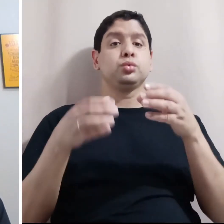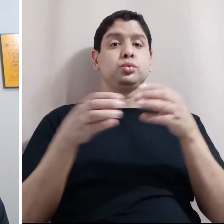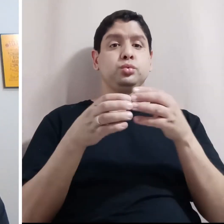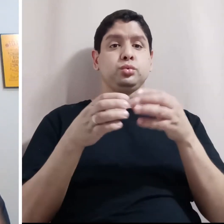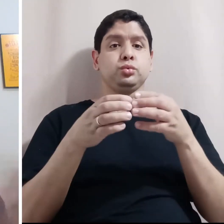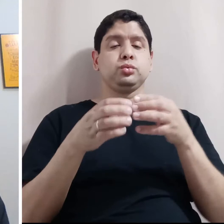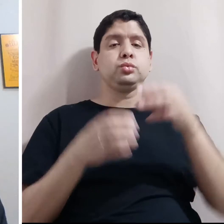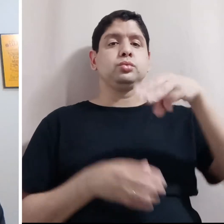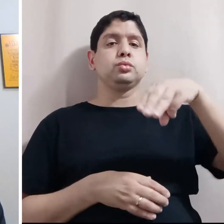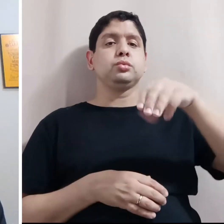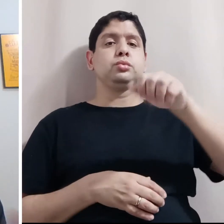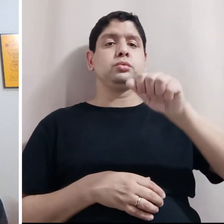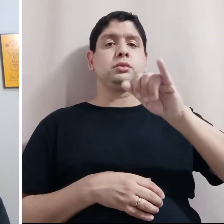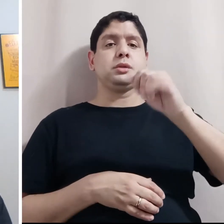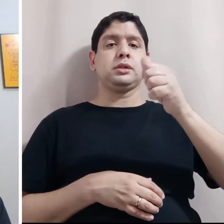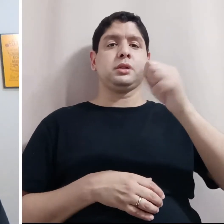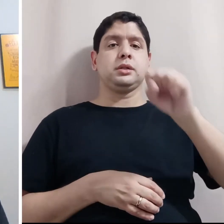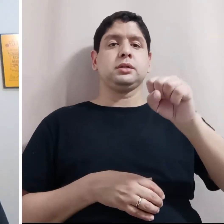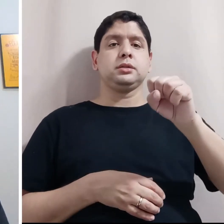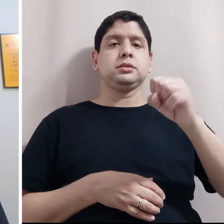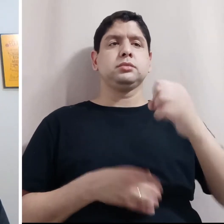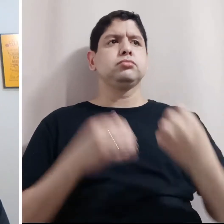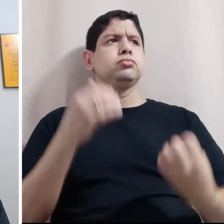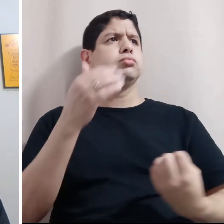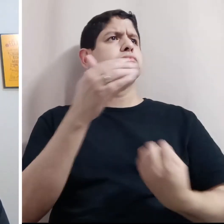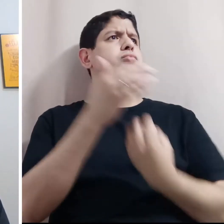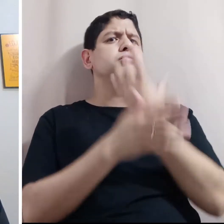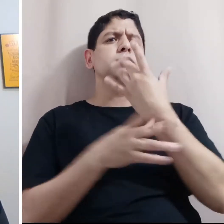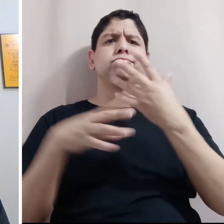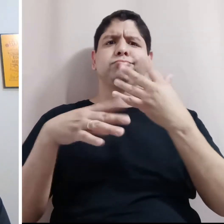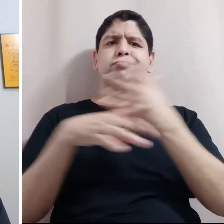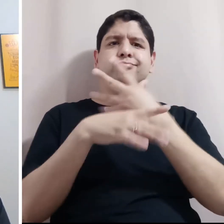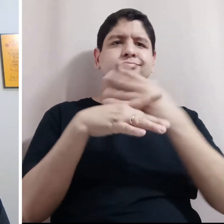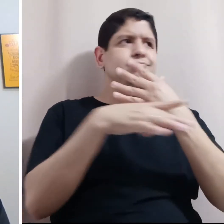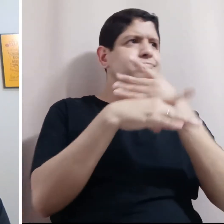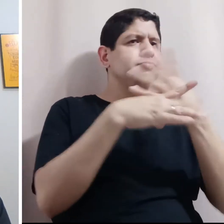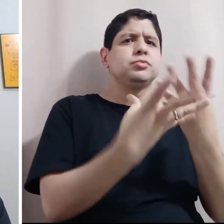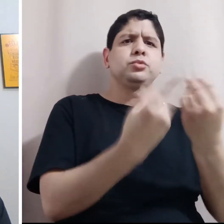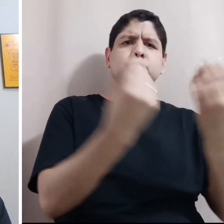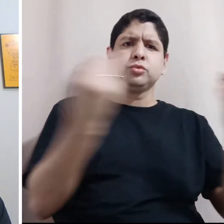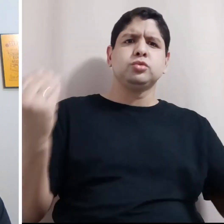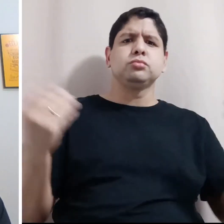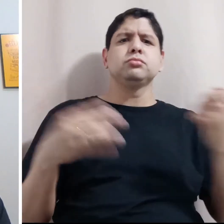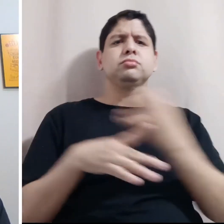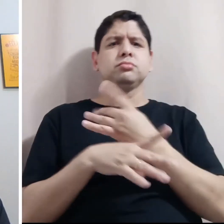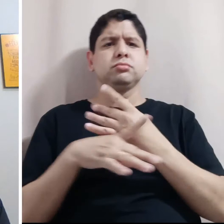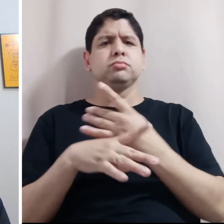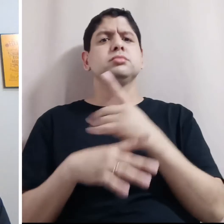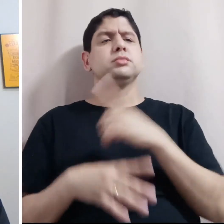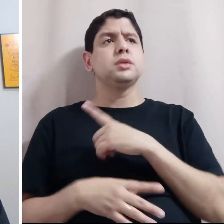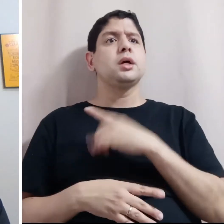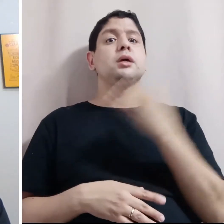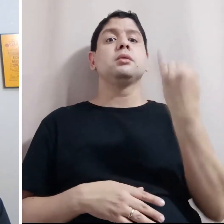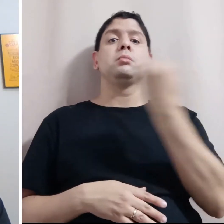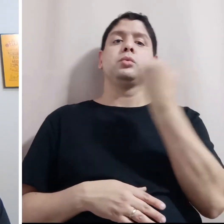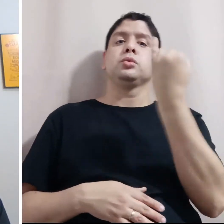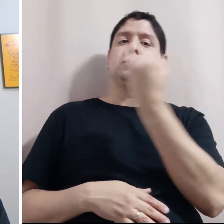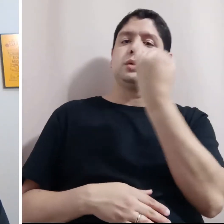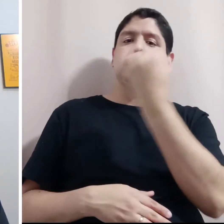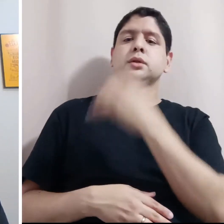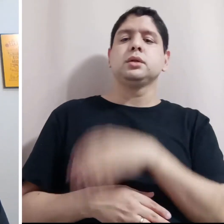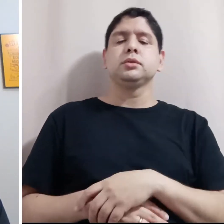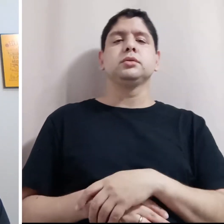semelhante. Os maias, eles construíram, né, ergueram várias cidades, né, cidades que foram